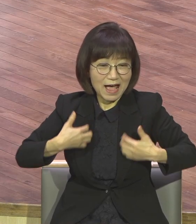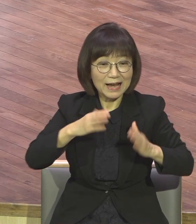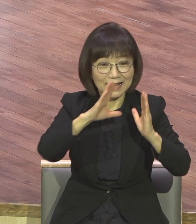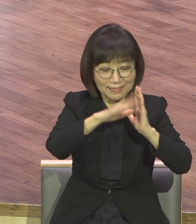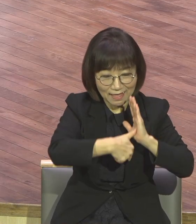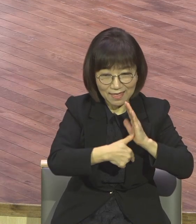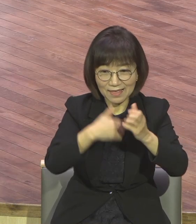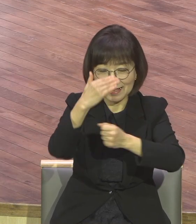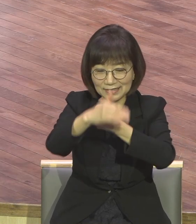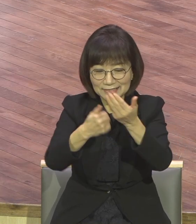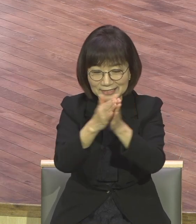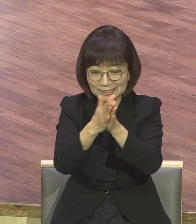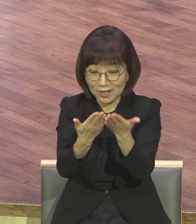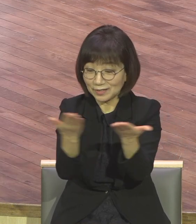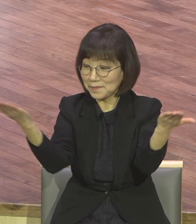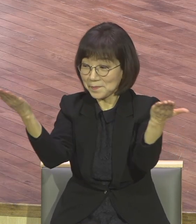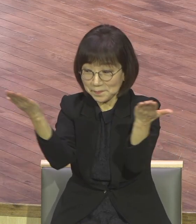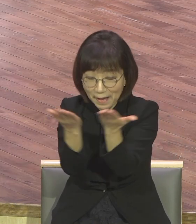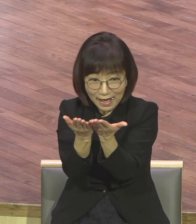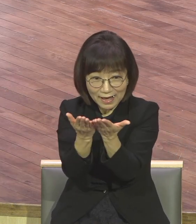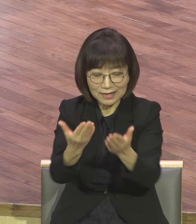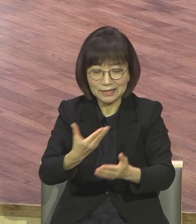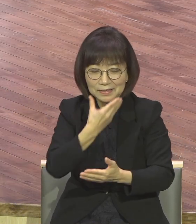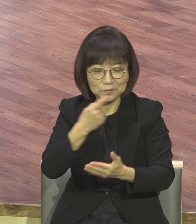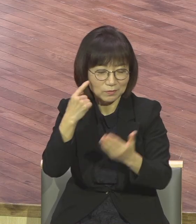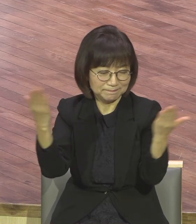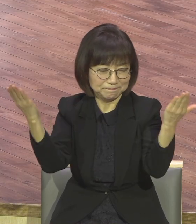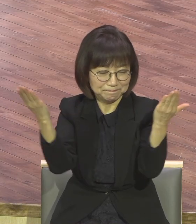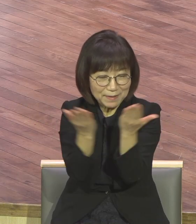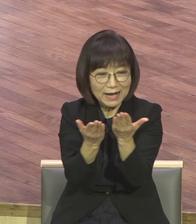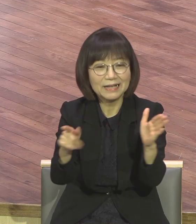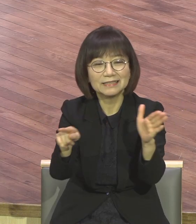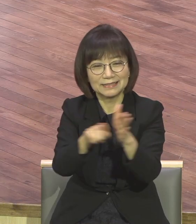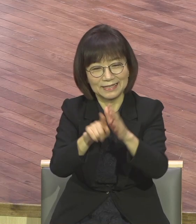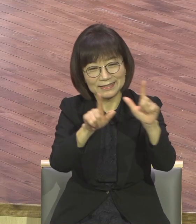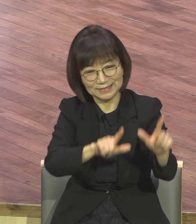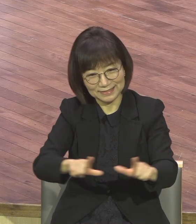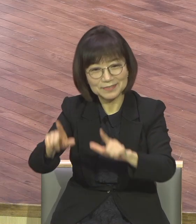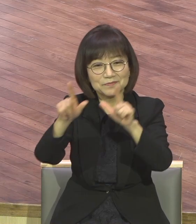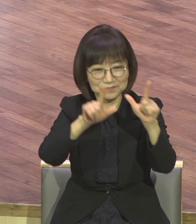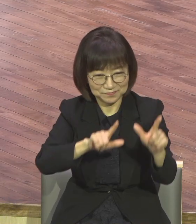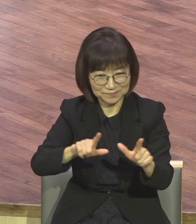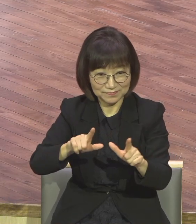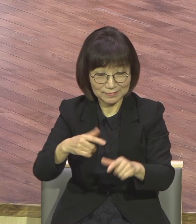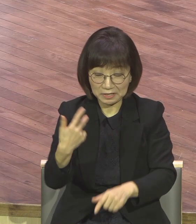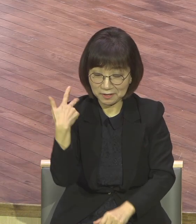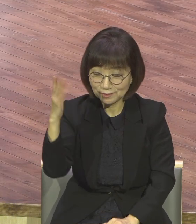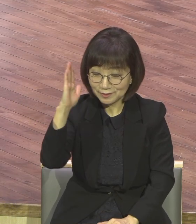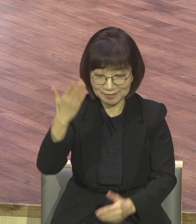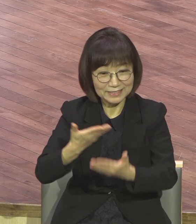성경적 신앙생활이요, 복음적 신앙생활이다 말씀을 드렸습니다.